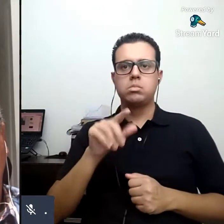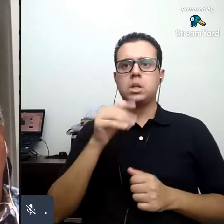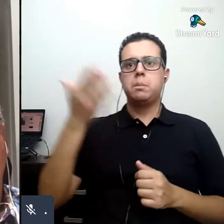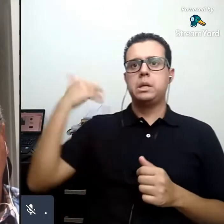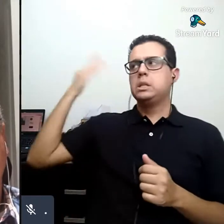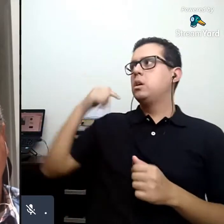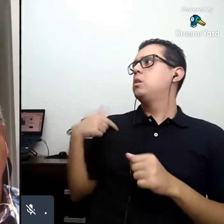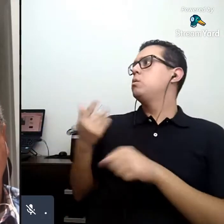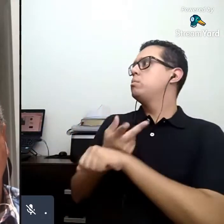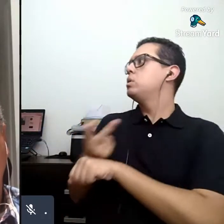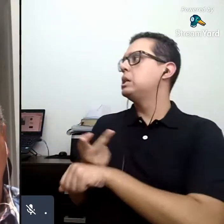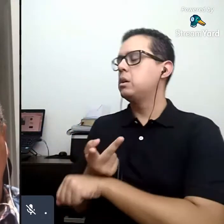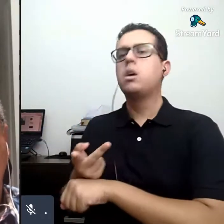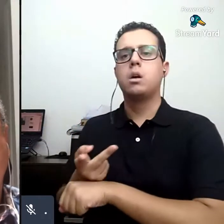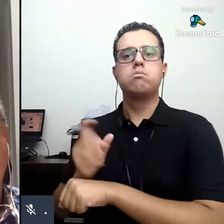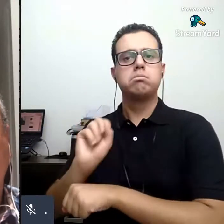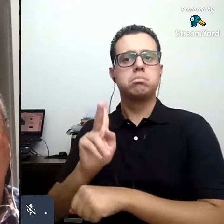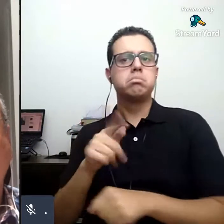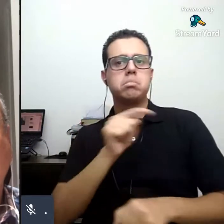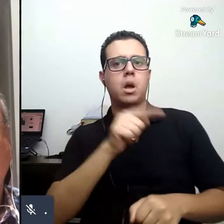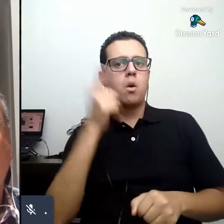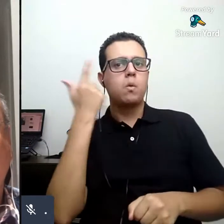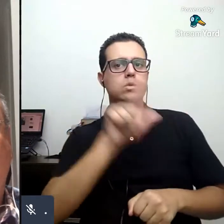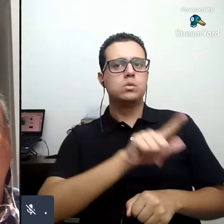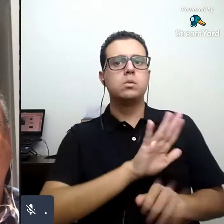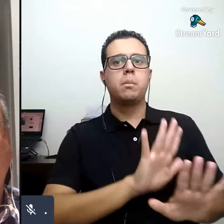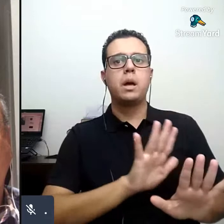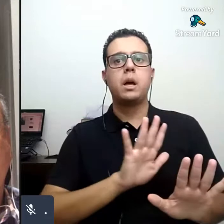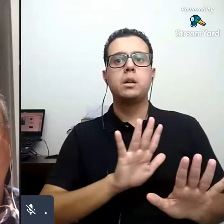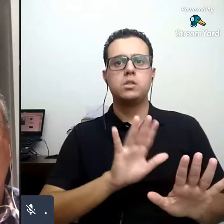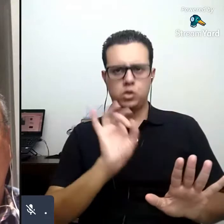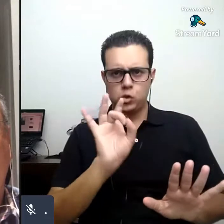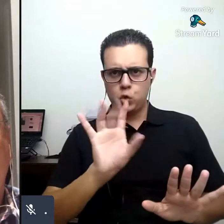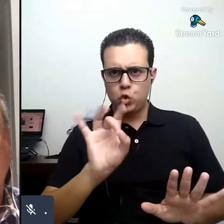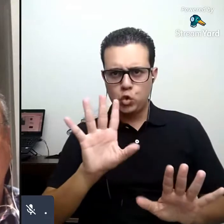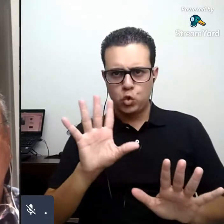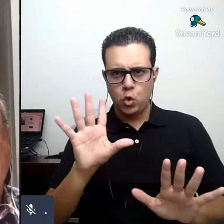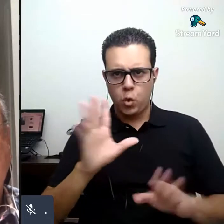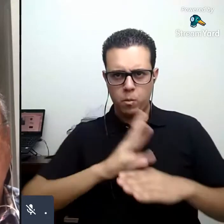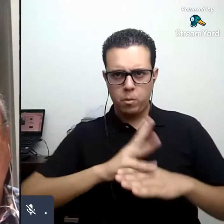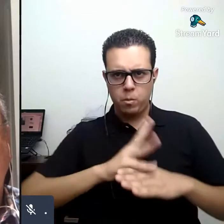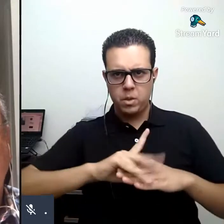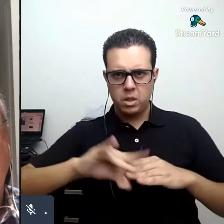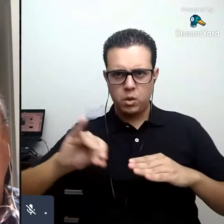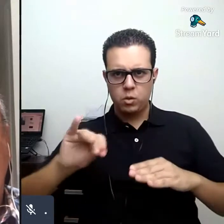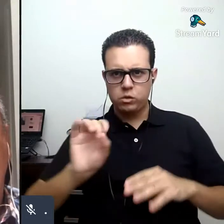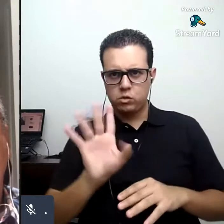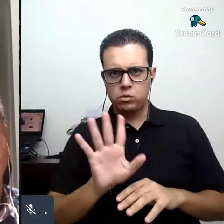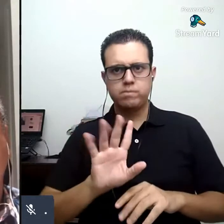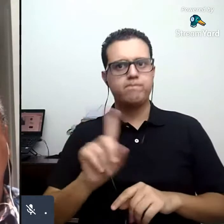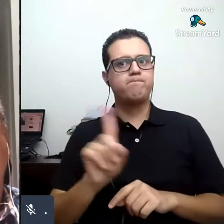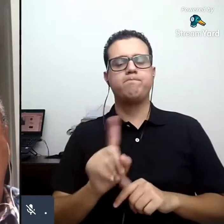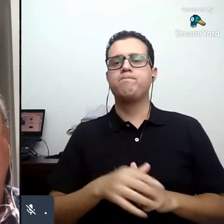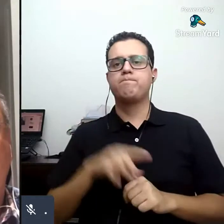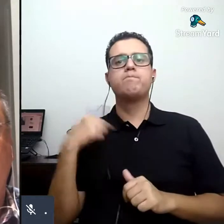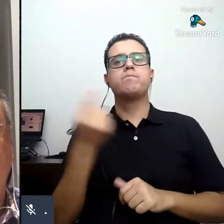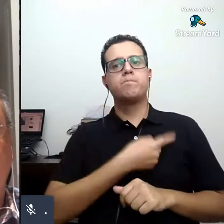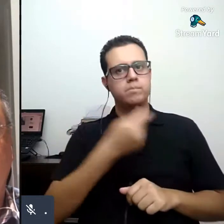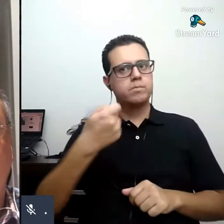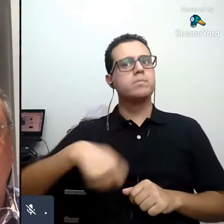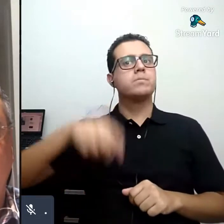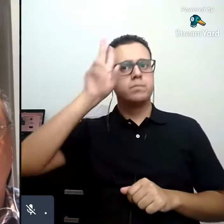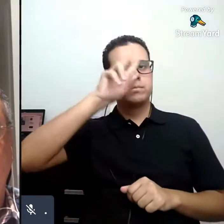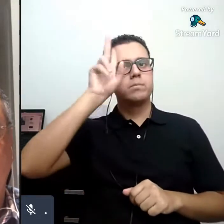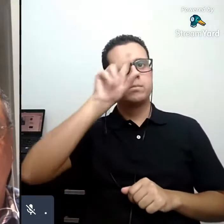foi à procura. Mas ele não conquistou só isto. E a gente precisa sempre se lembrar. Aquele